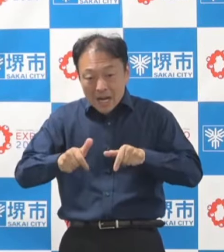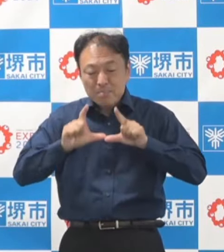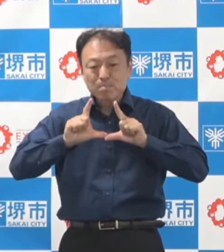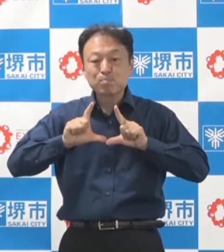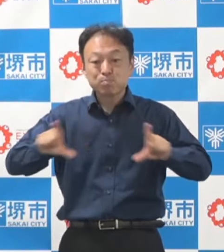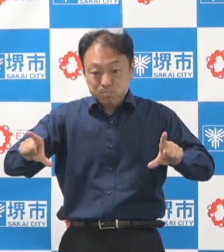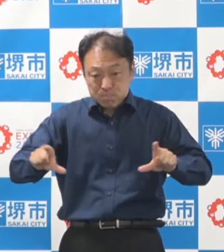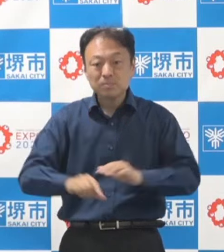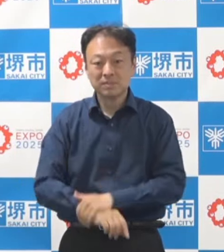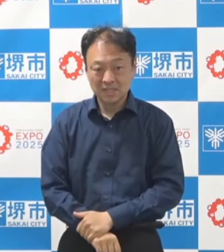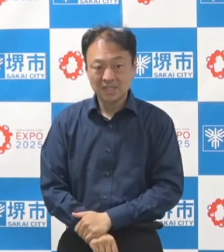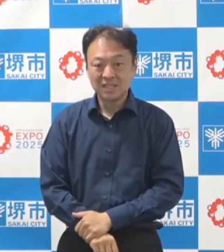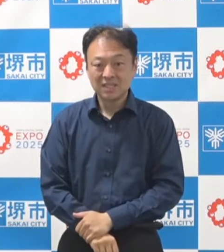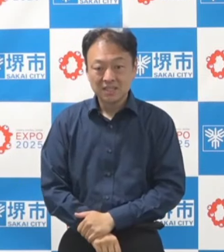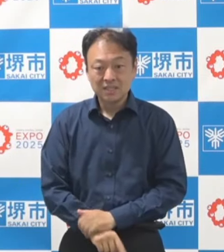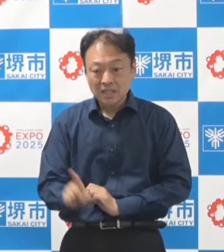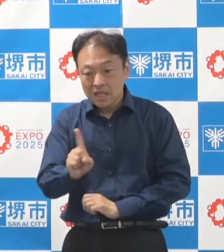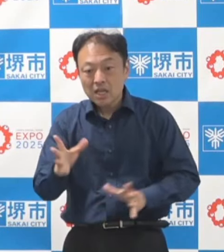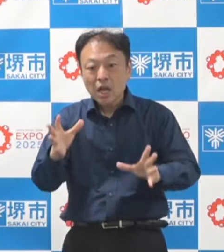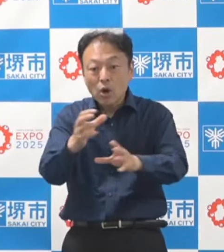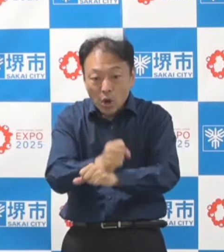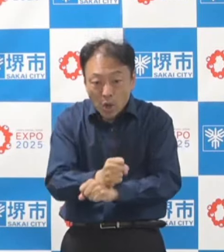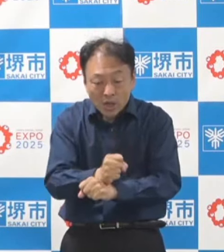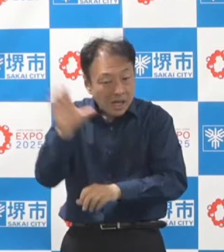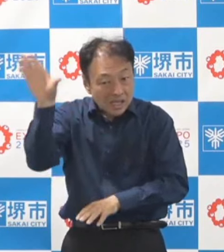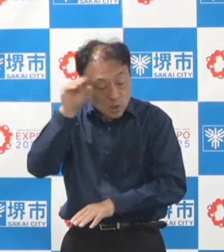捜索者の情報は自動的に消えます。